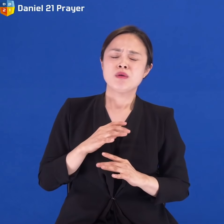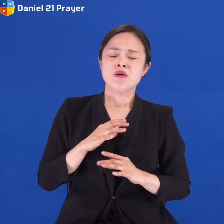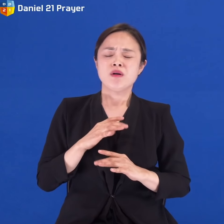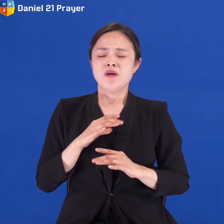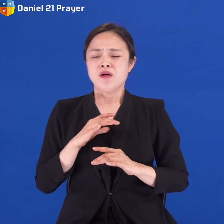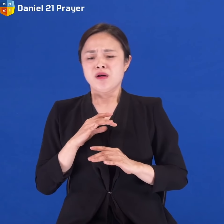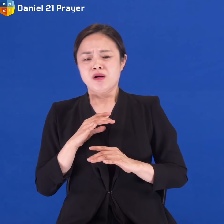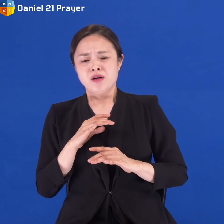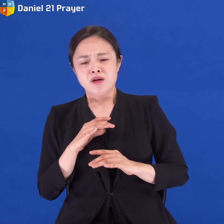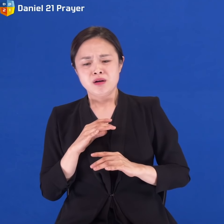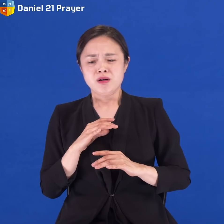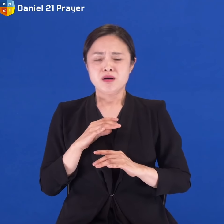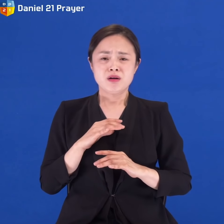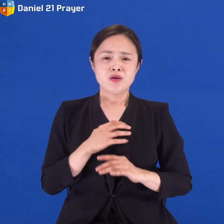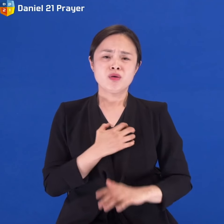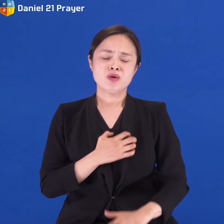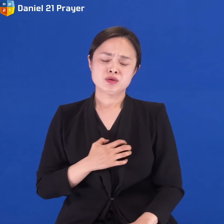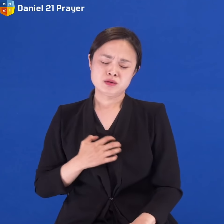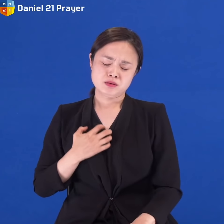의존을